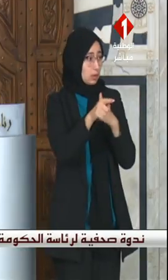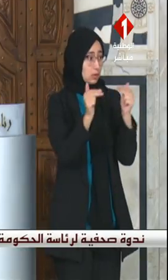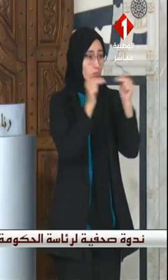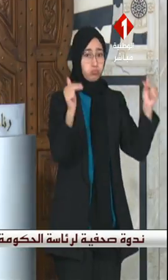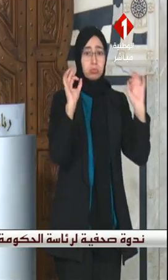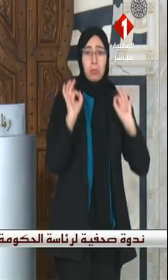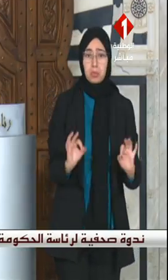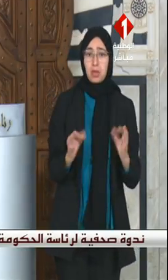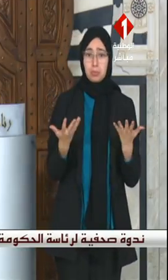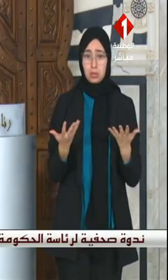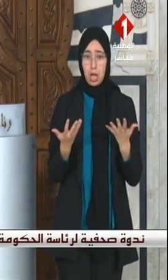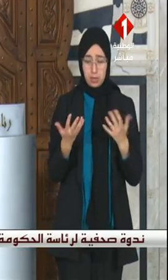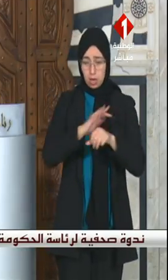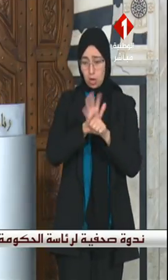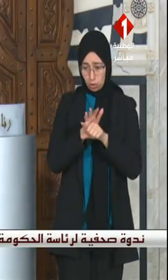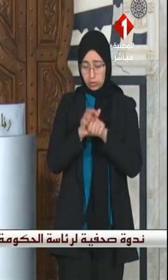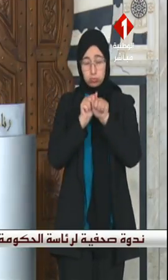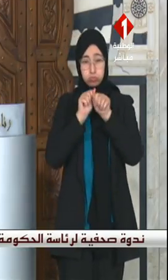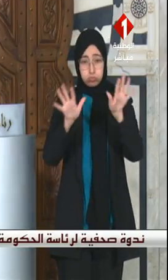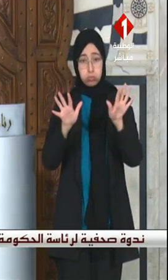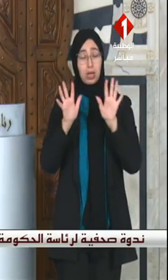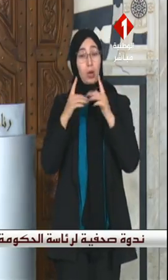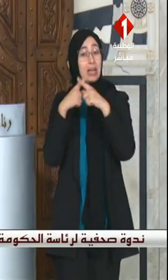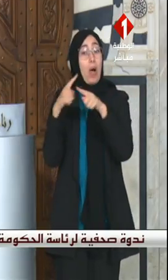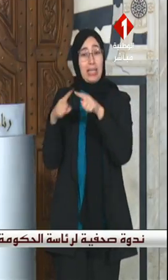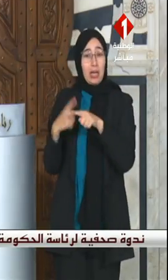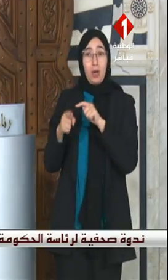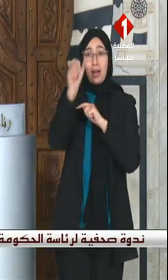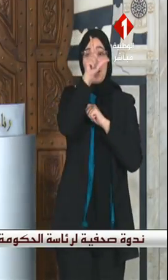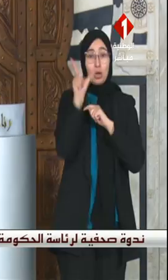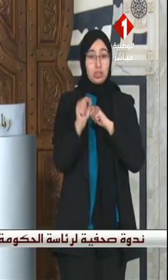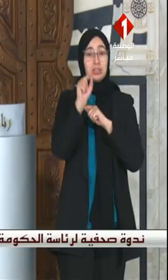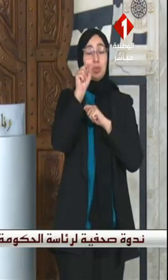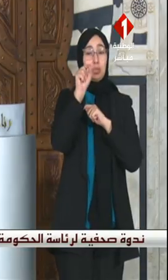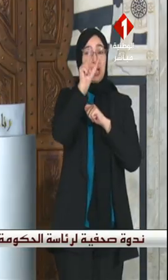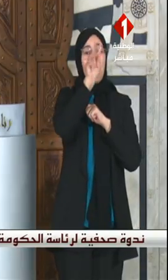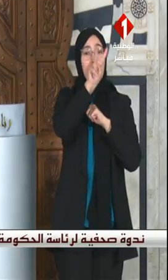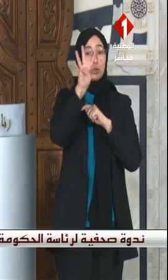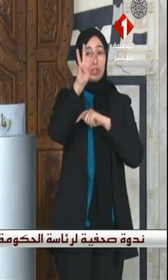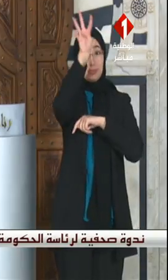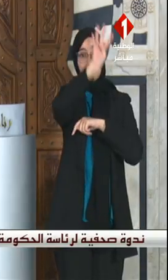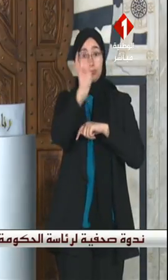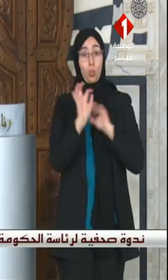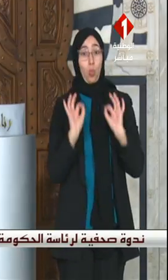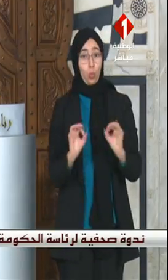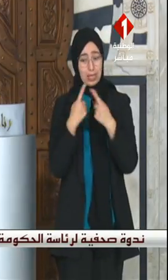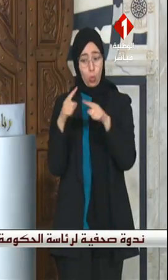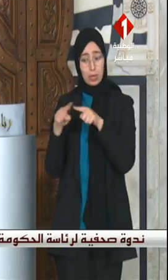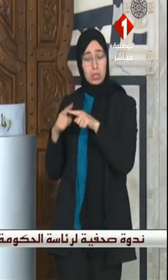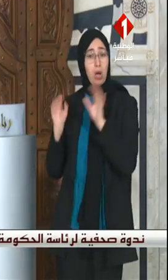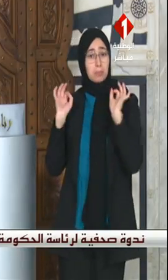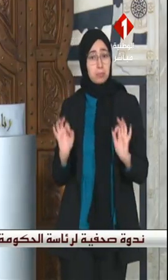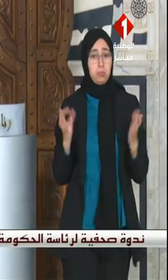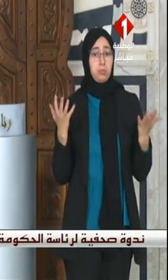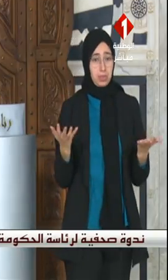بصفه ديناميكيه مازال قاعد ينتشر في الانتشار المجتمعي نتاعو، وموجود كذلك في